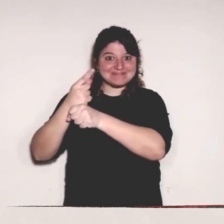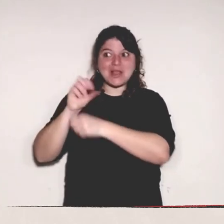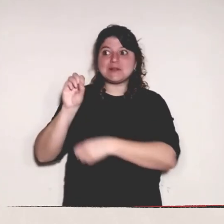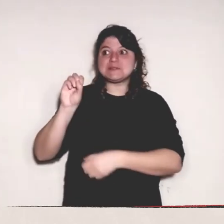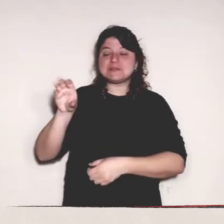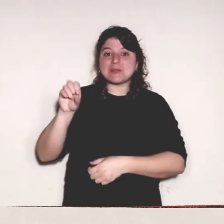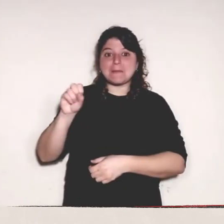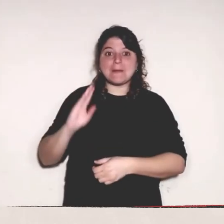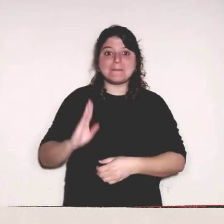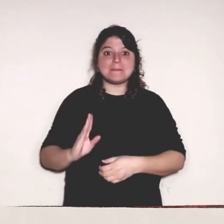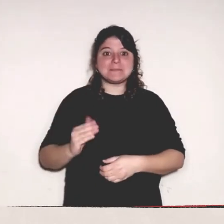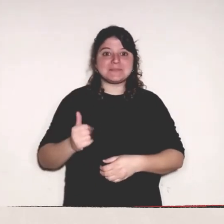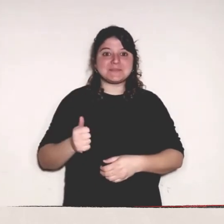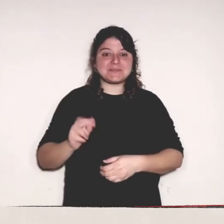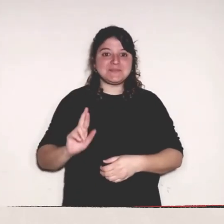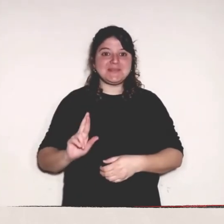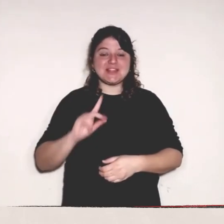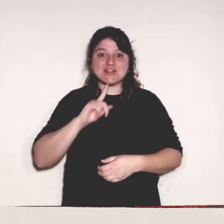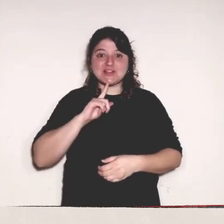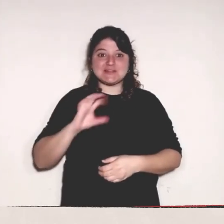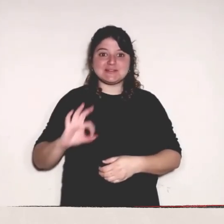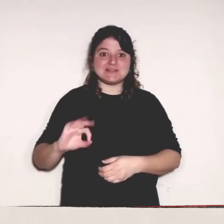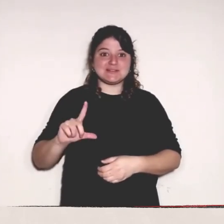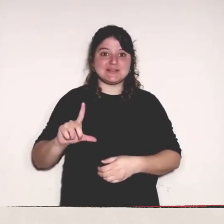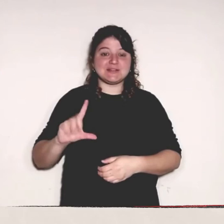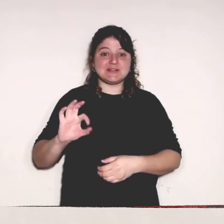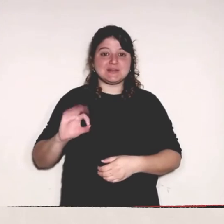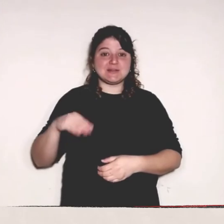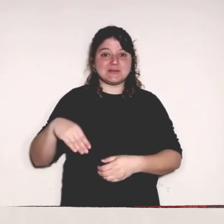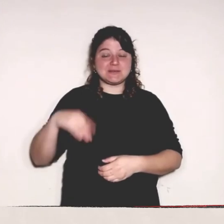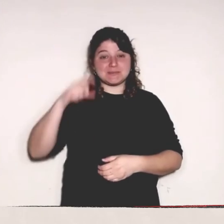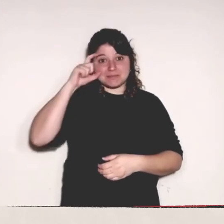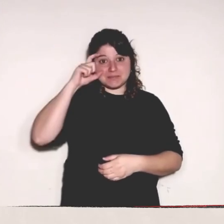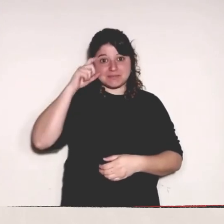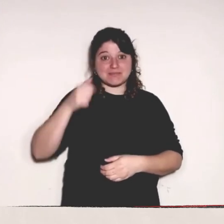llamada bartolomé idolo